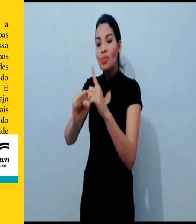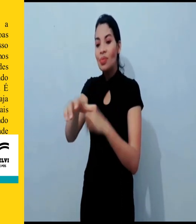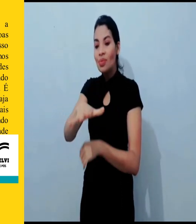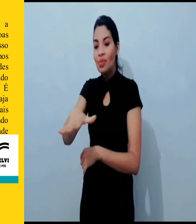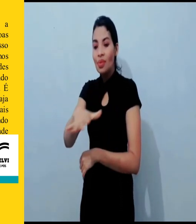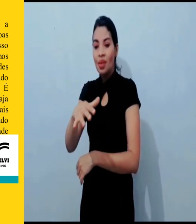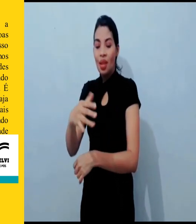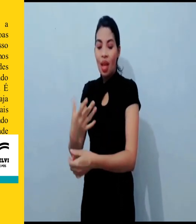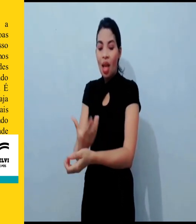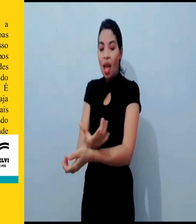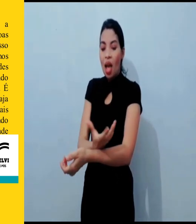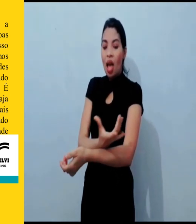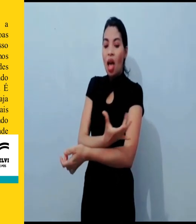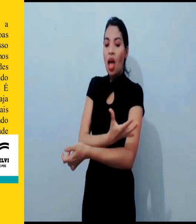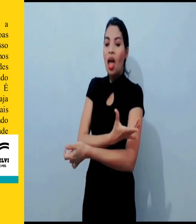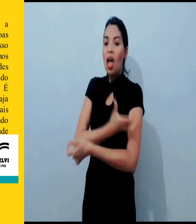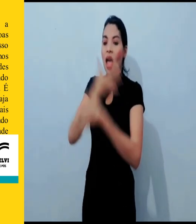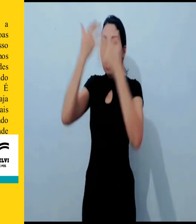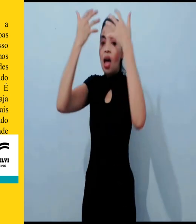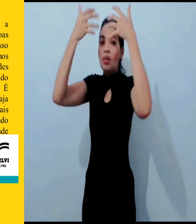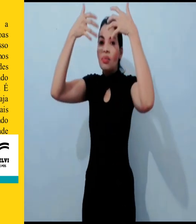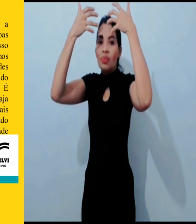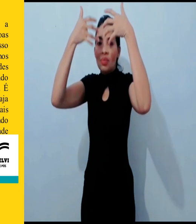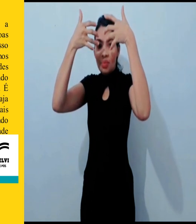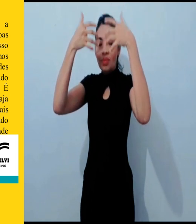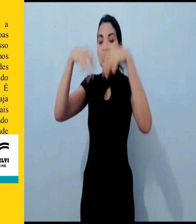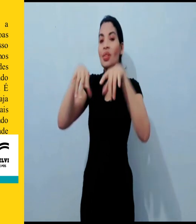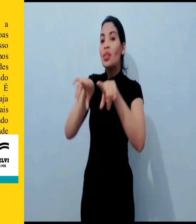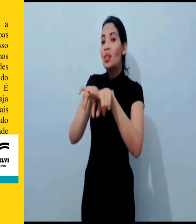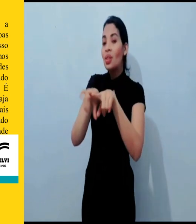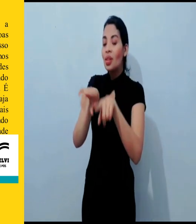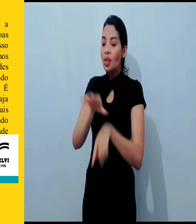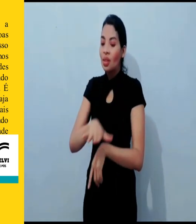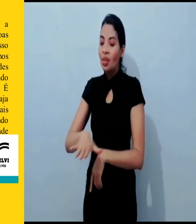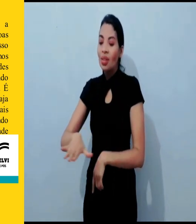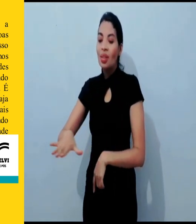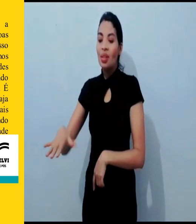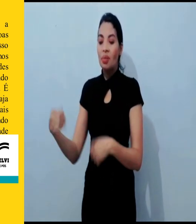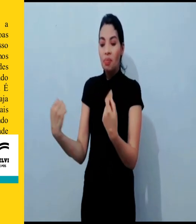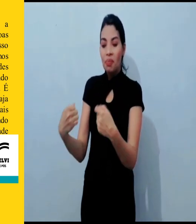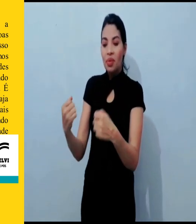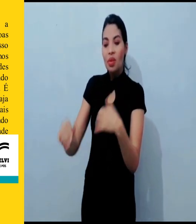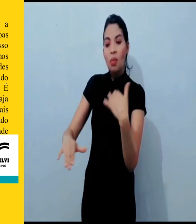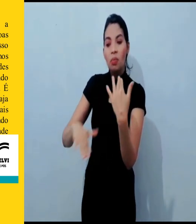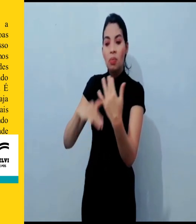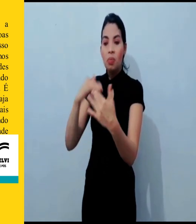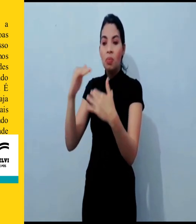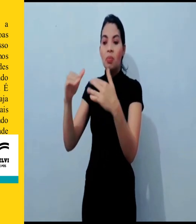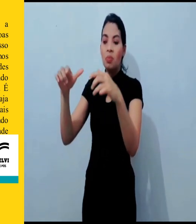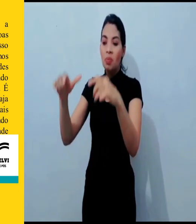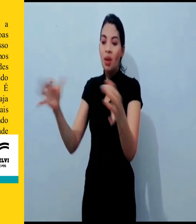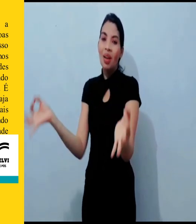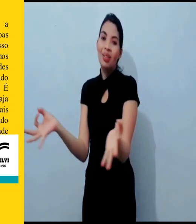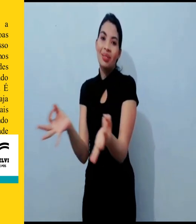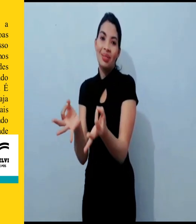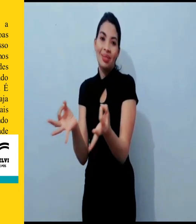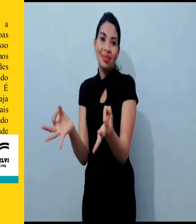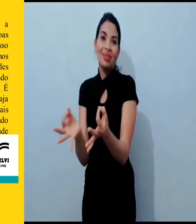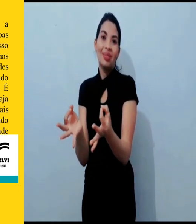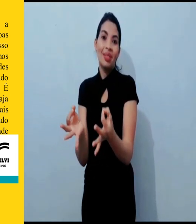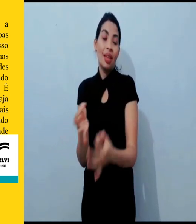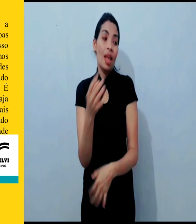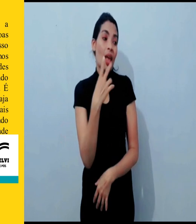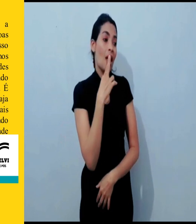desenvolvimento socioemocional e psicológico dessas crianças. Já o professor B diz